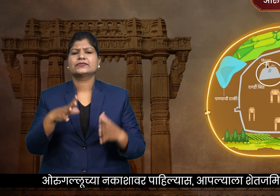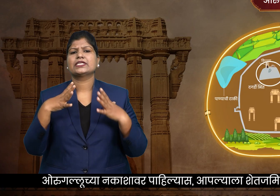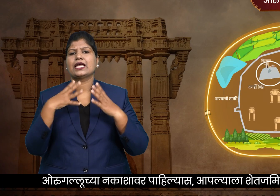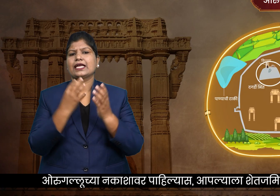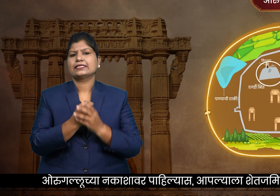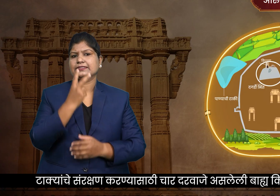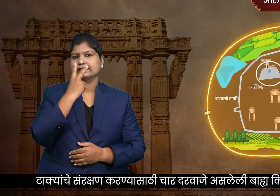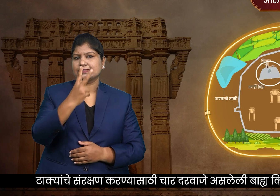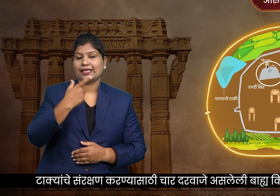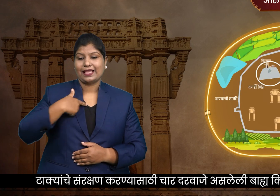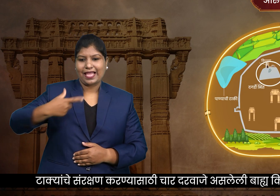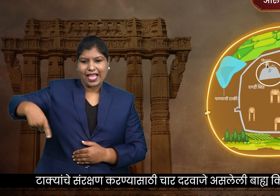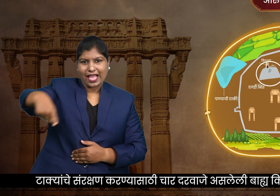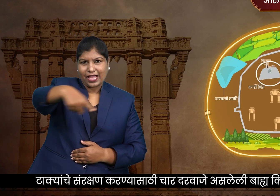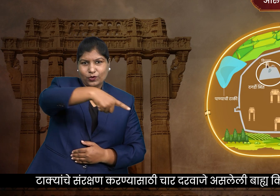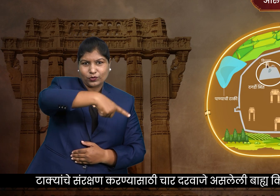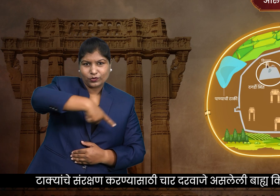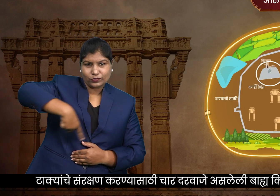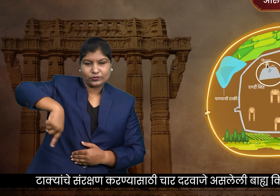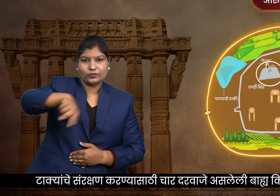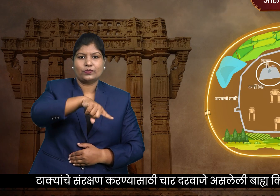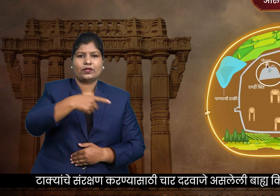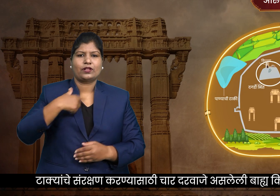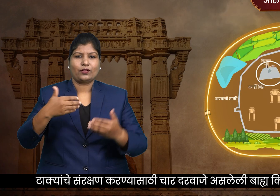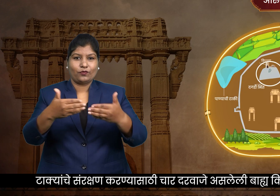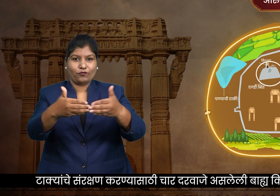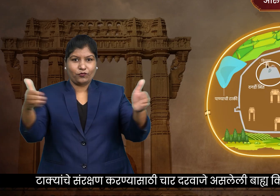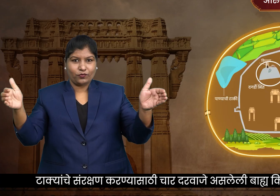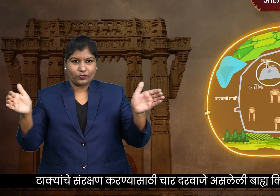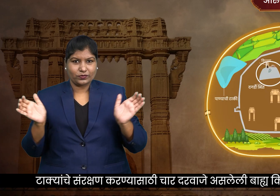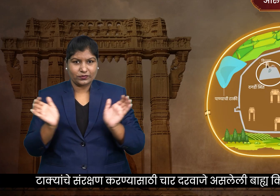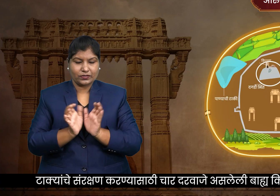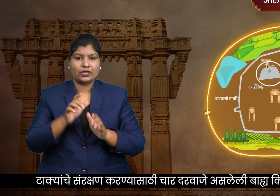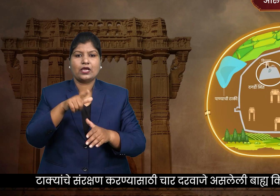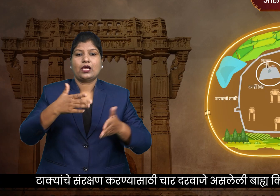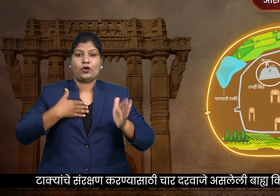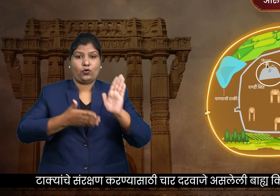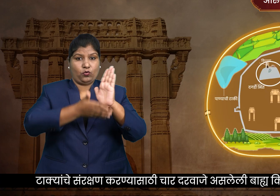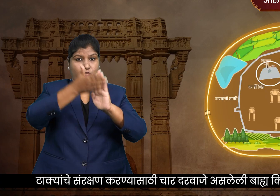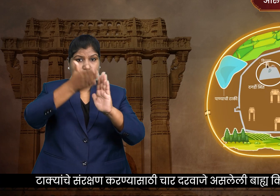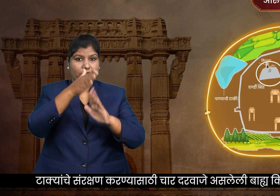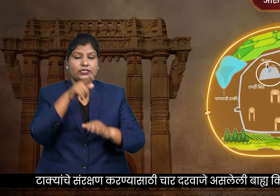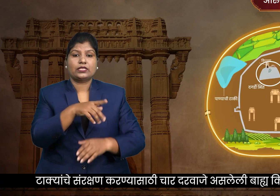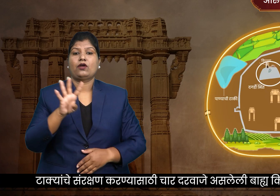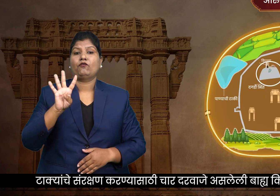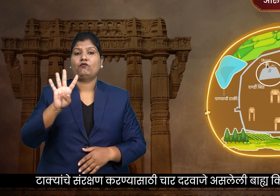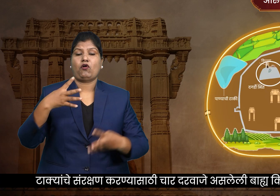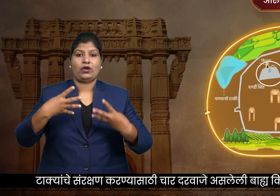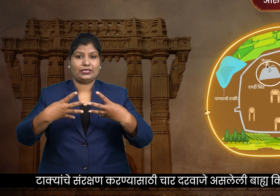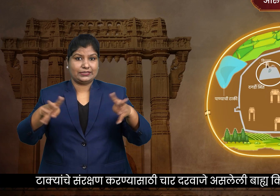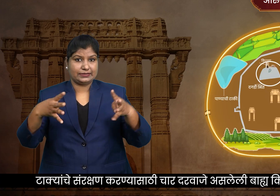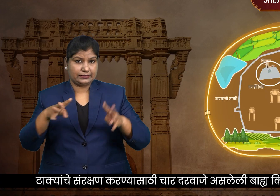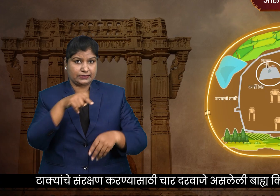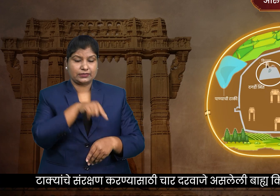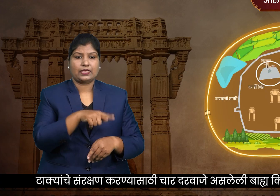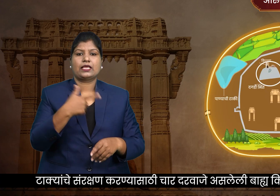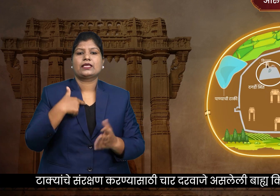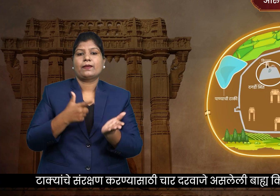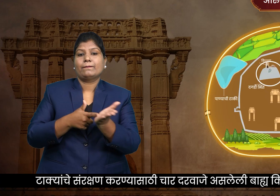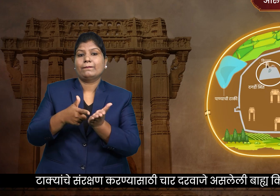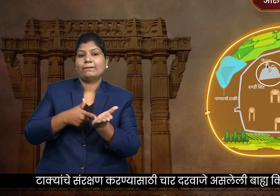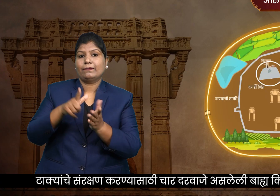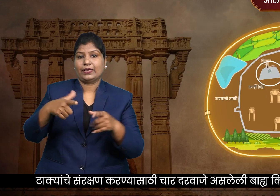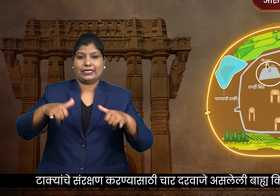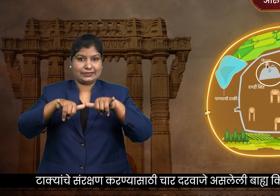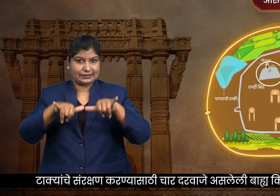पाण्याच्या टाक्यांचे संरक्षण करण्यासाठी 4 दरवाजे असलेली बाह्य किल्ल्याची भिंत